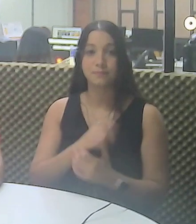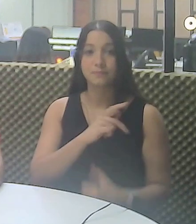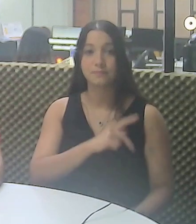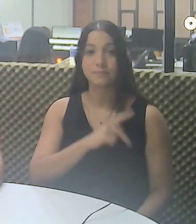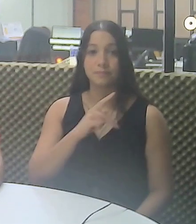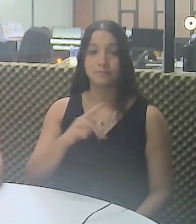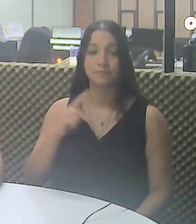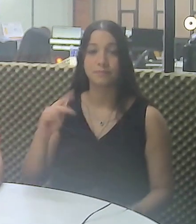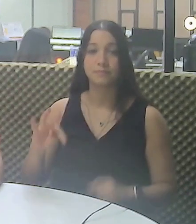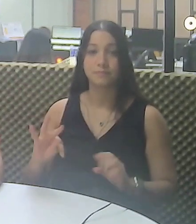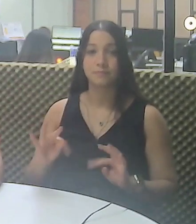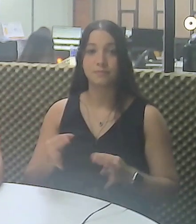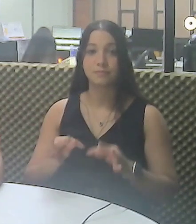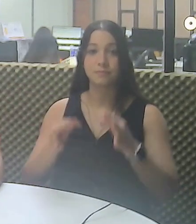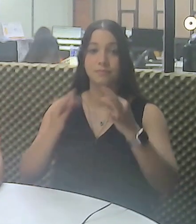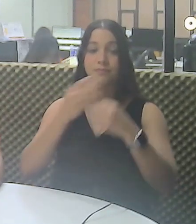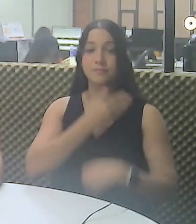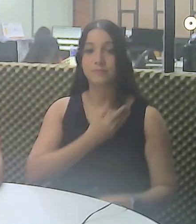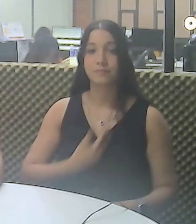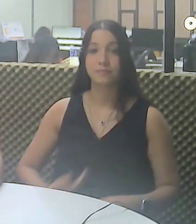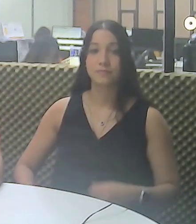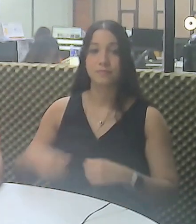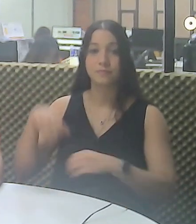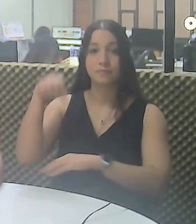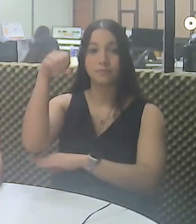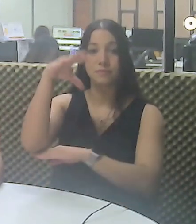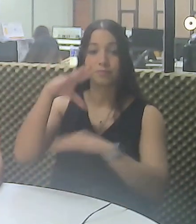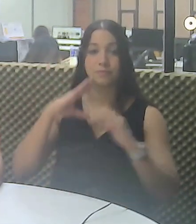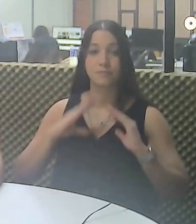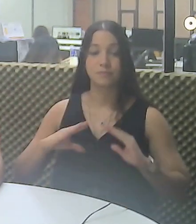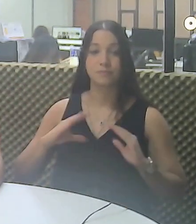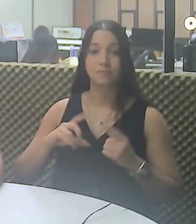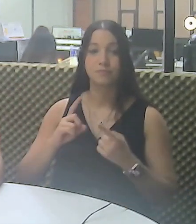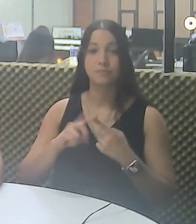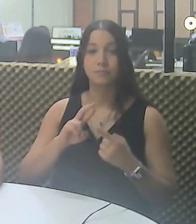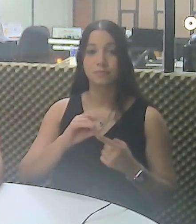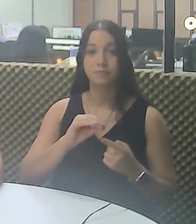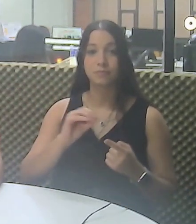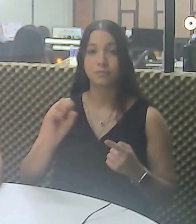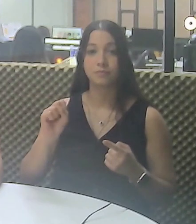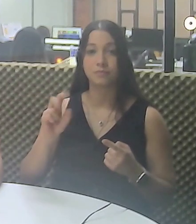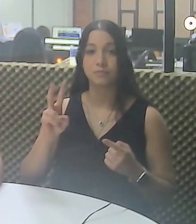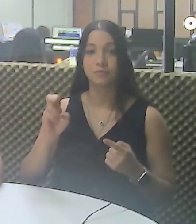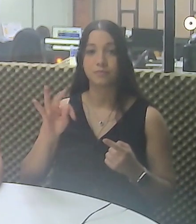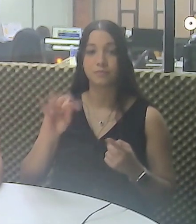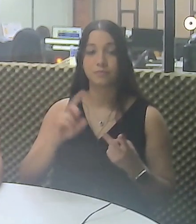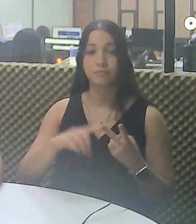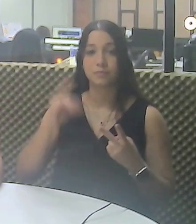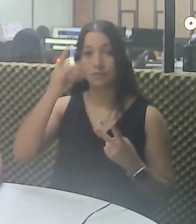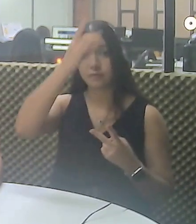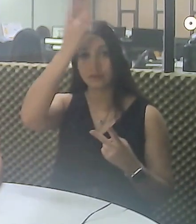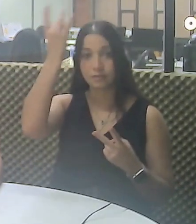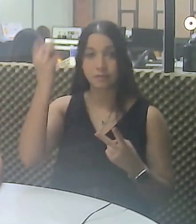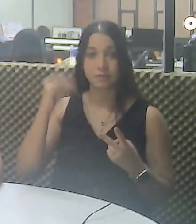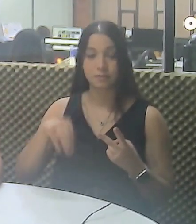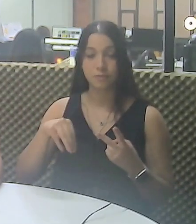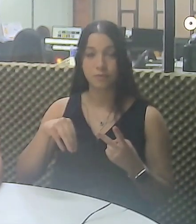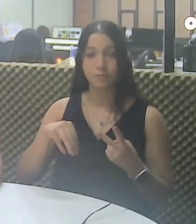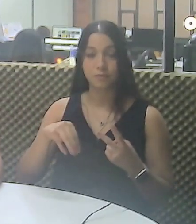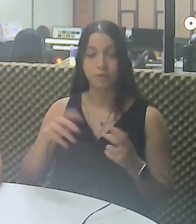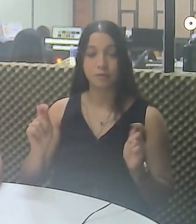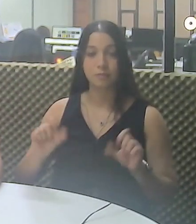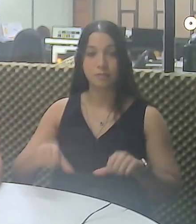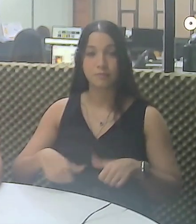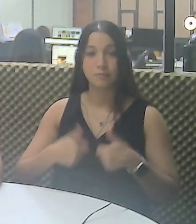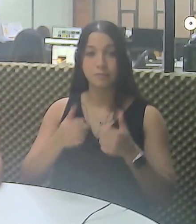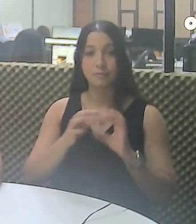PPP moderniza a iluminação pública em praças do Roosevelt e Santa Mônica. A semana começa com melhorias possibilitadas graças